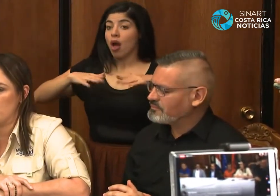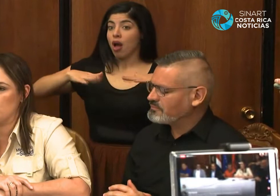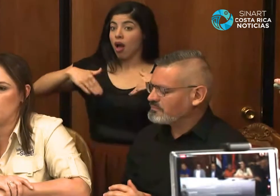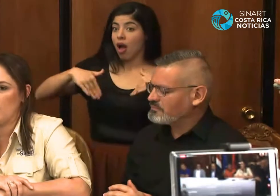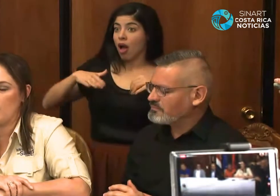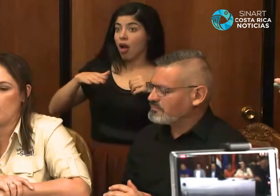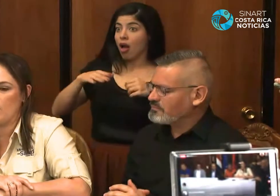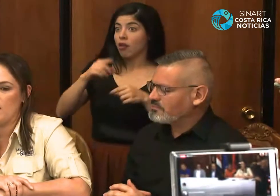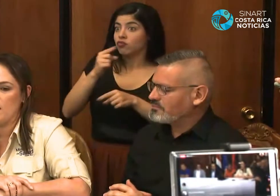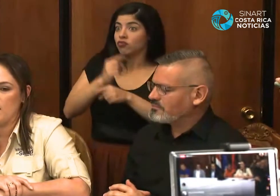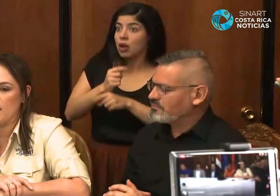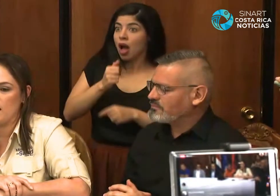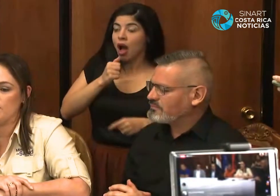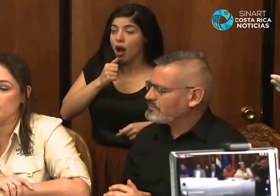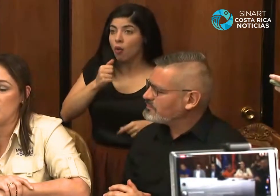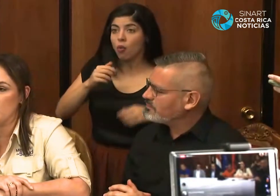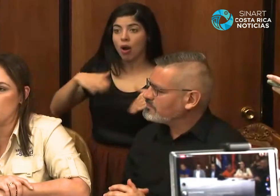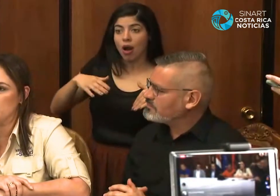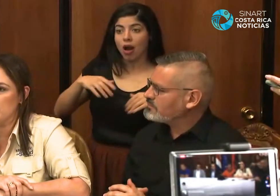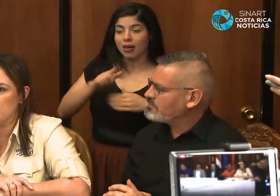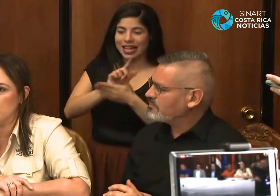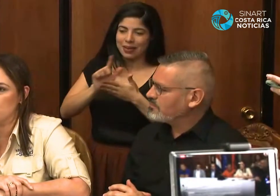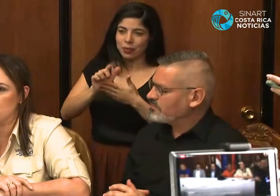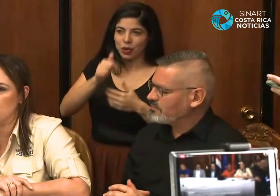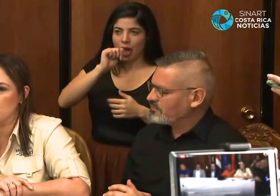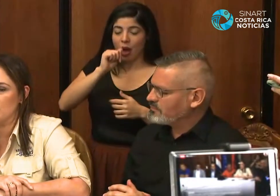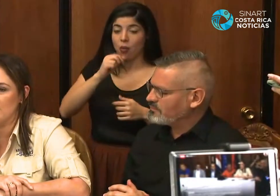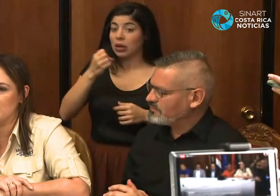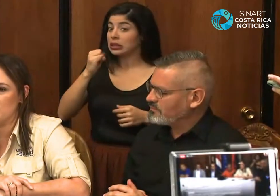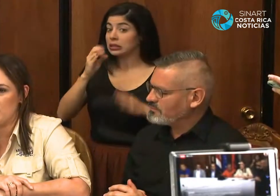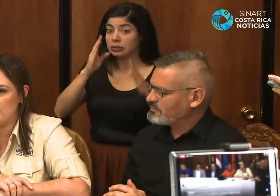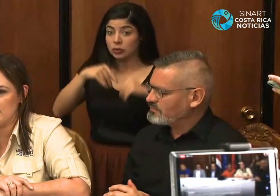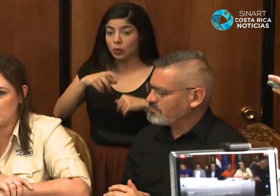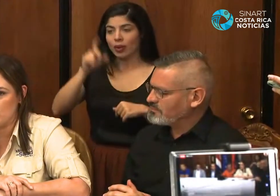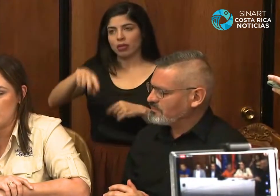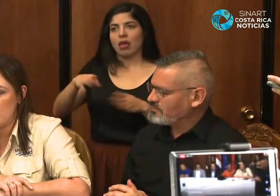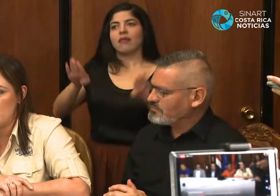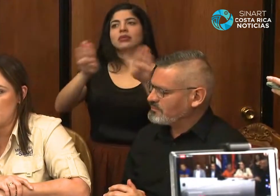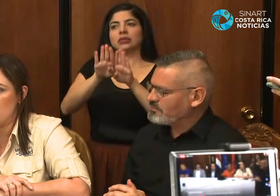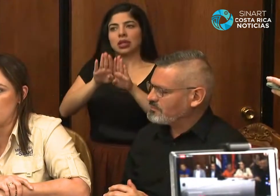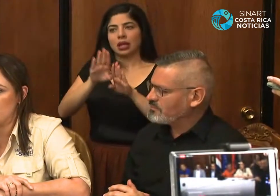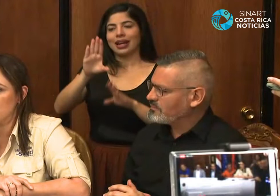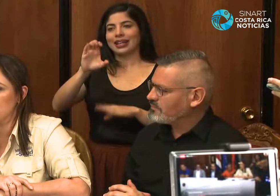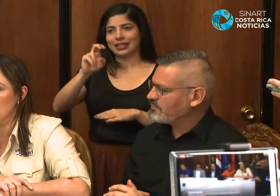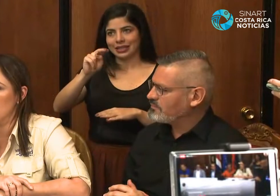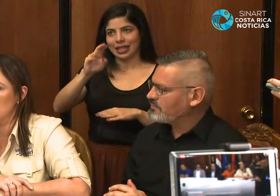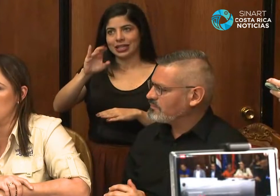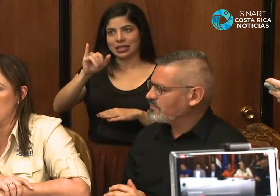suministro correcto de agua potable, pues tienen una instrucción de